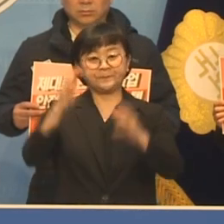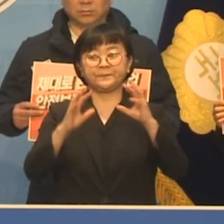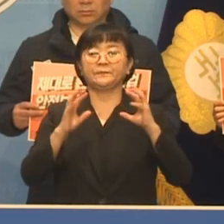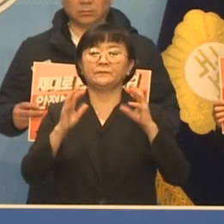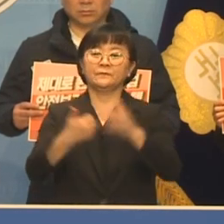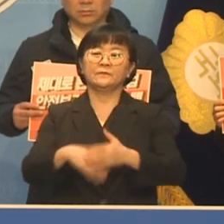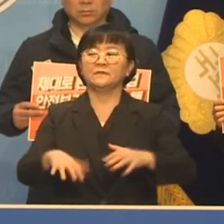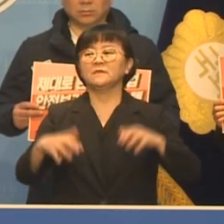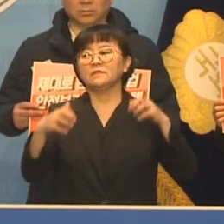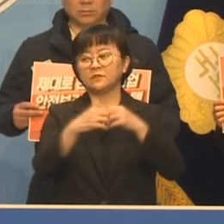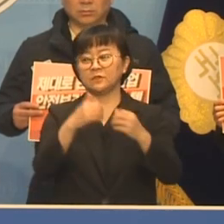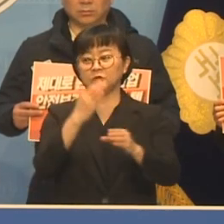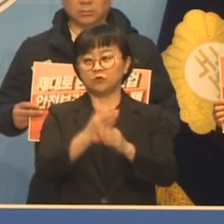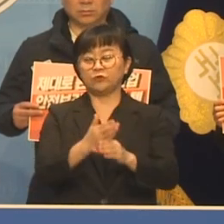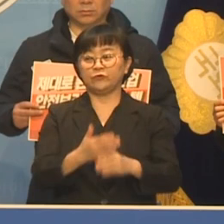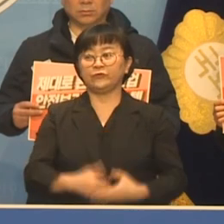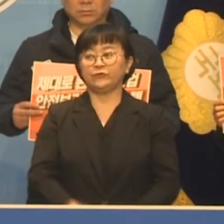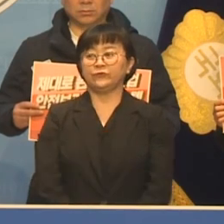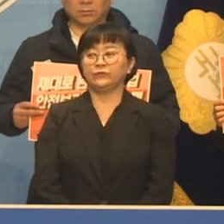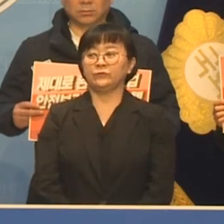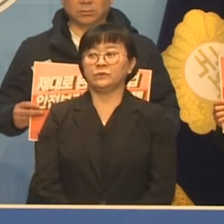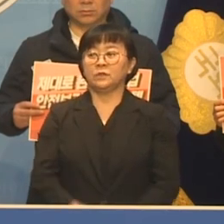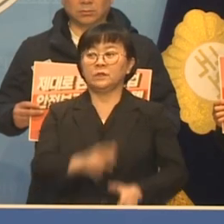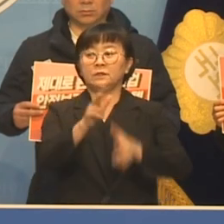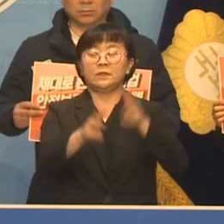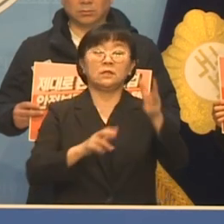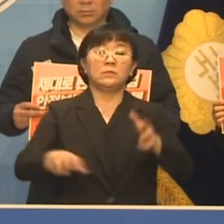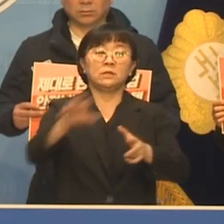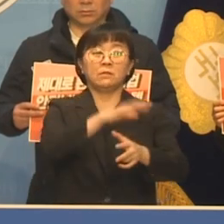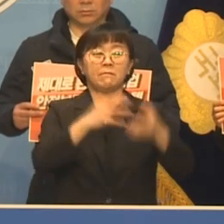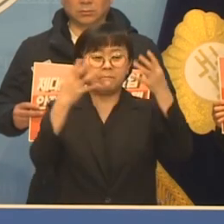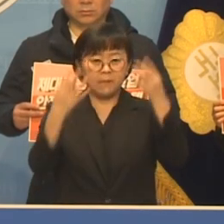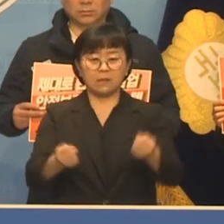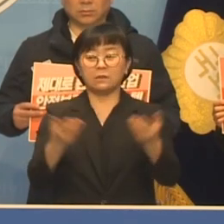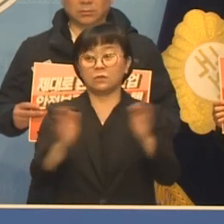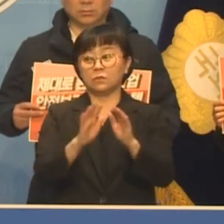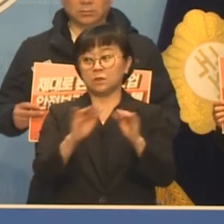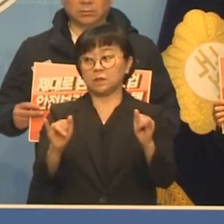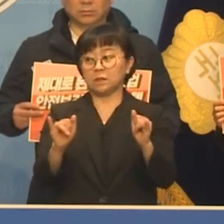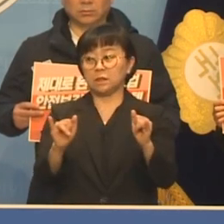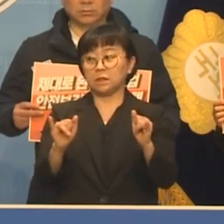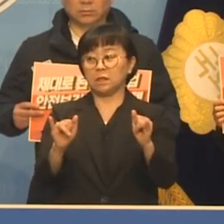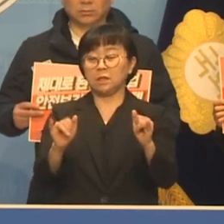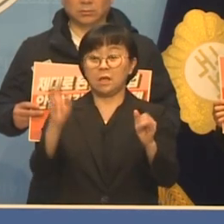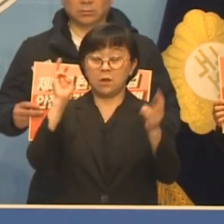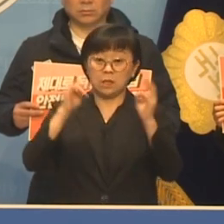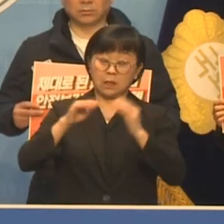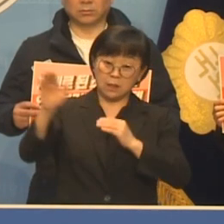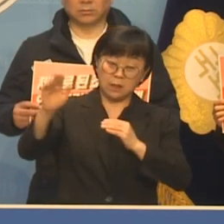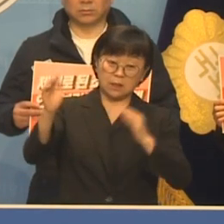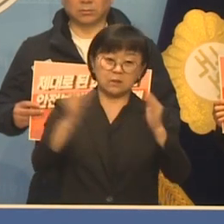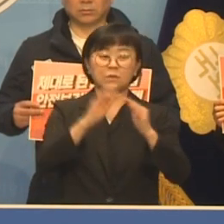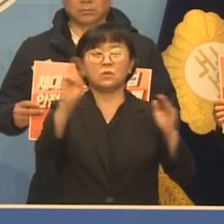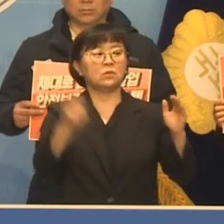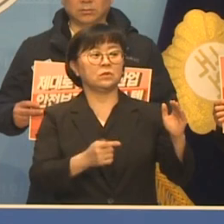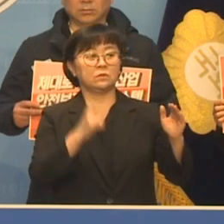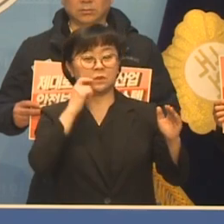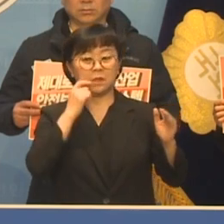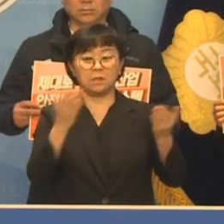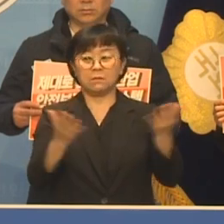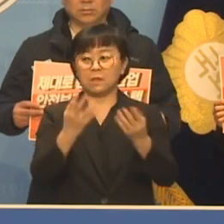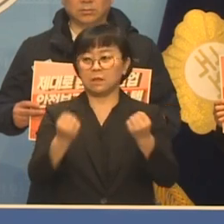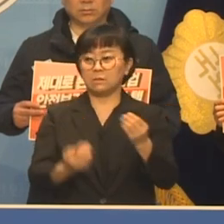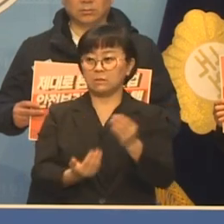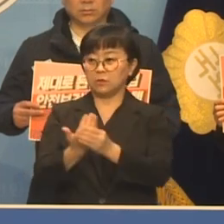대한민국이 전쟁을 하고 있는 겁니까? 산업 현장에서 이 수많은 노동자들이 출근했다 퇴근하지 못하는 일이 이렇게